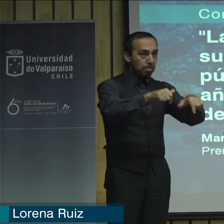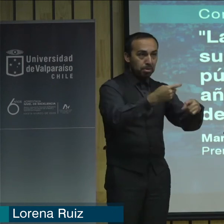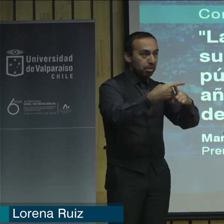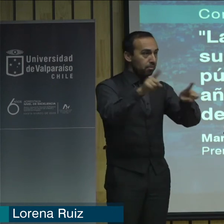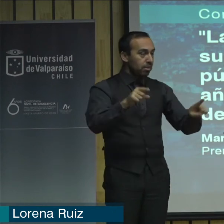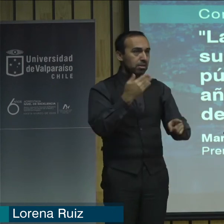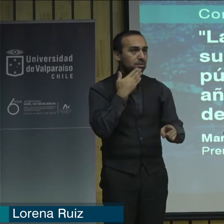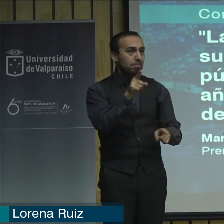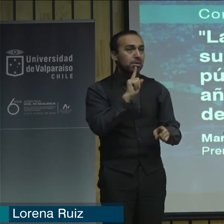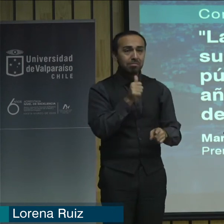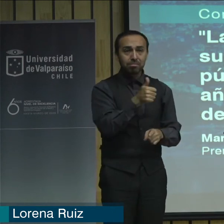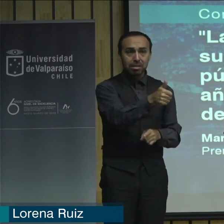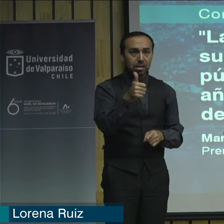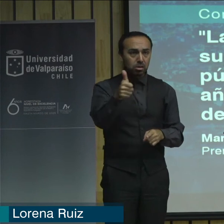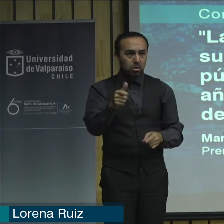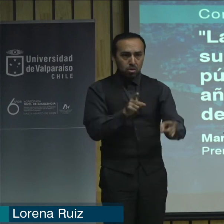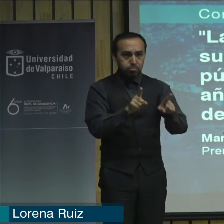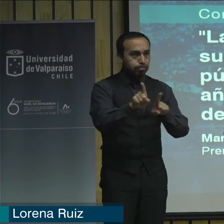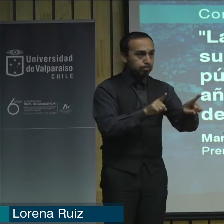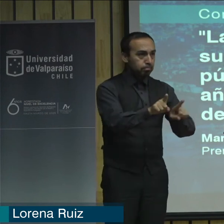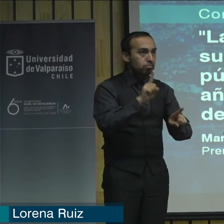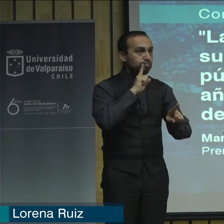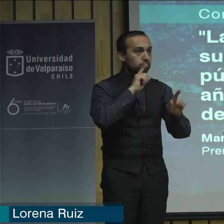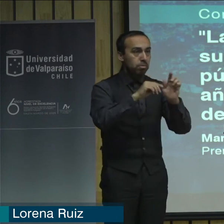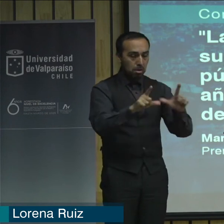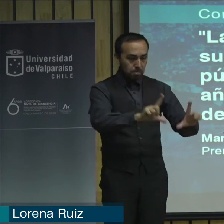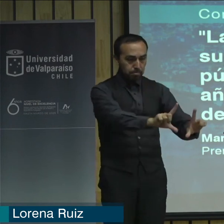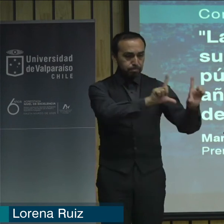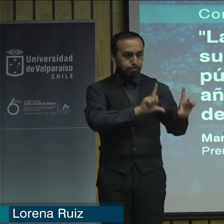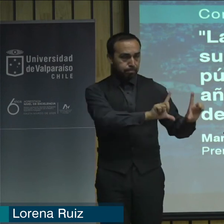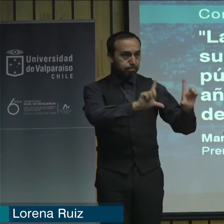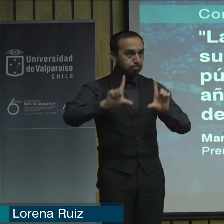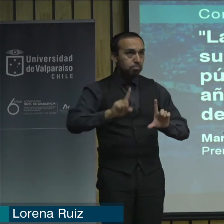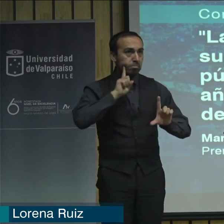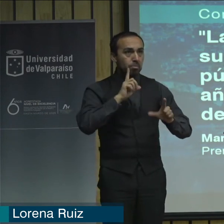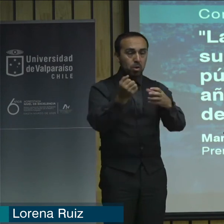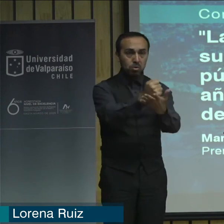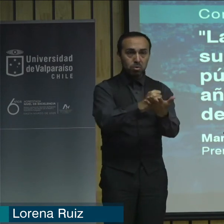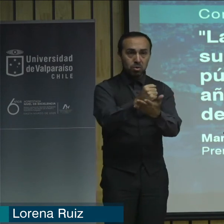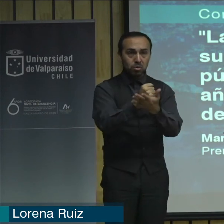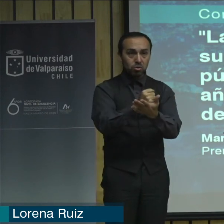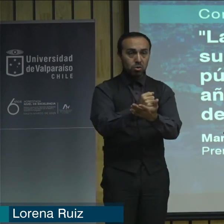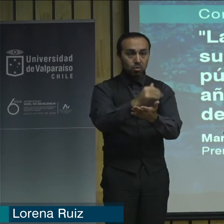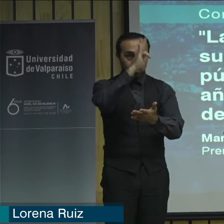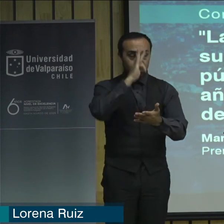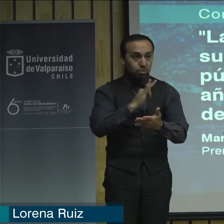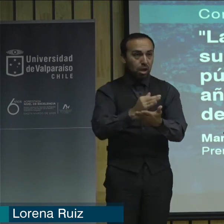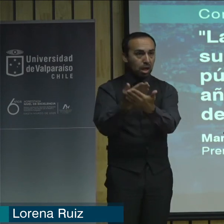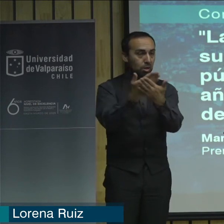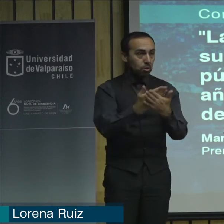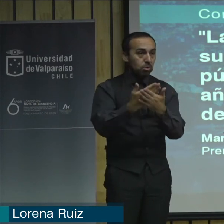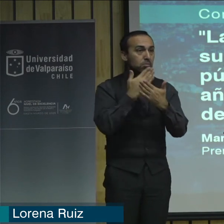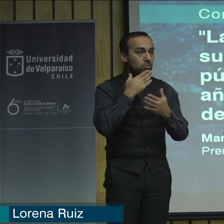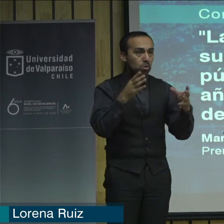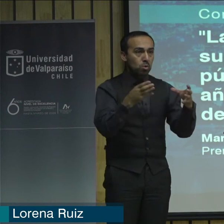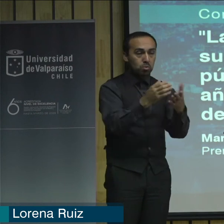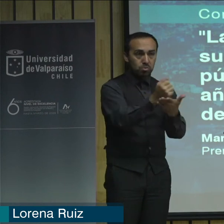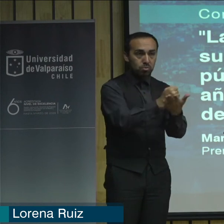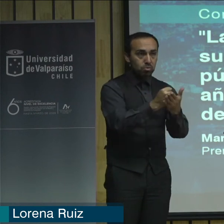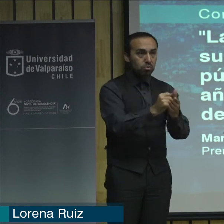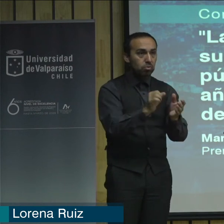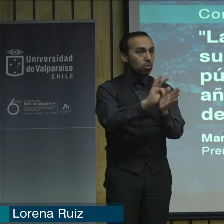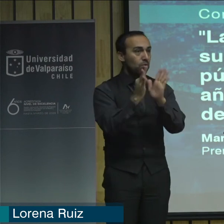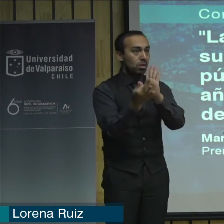directores y coordinadores de posgrado asociación de funcionarios académicos asociación de funcionarios Federación de